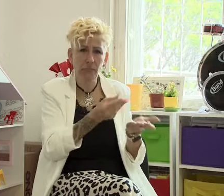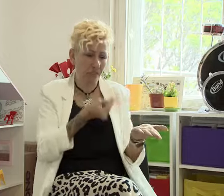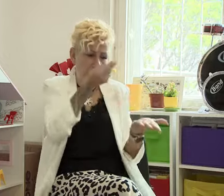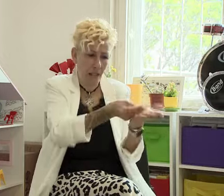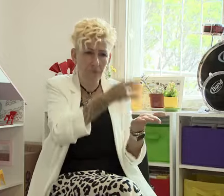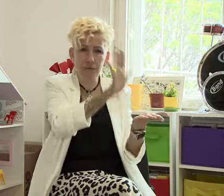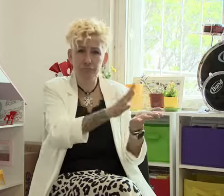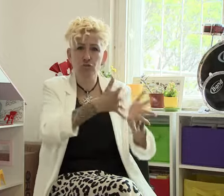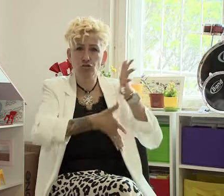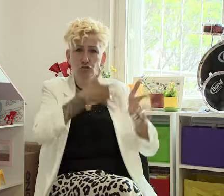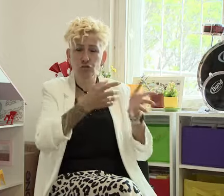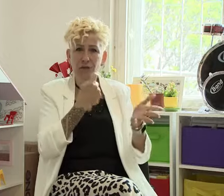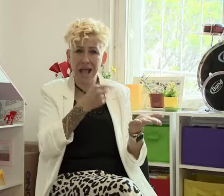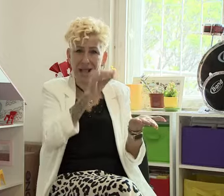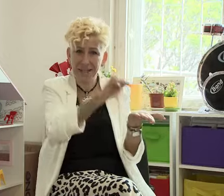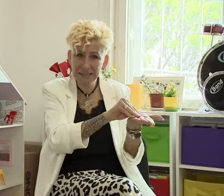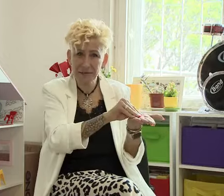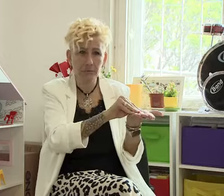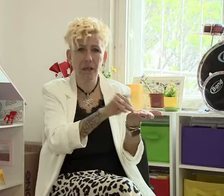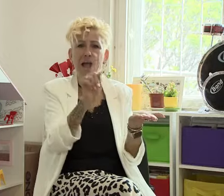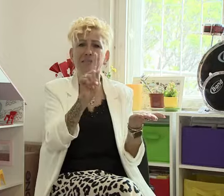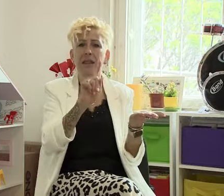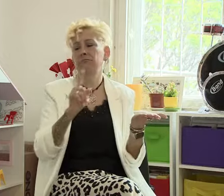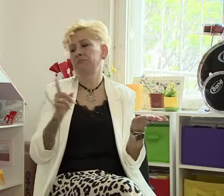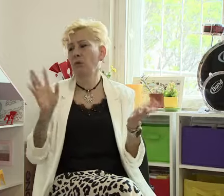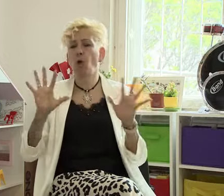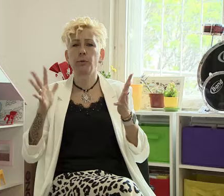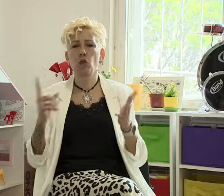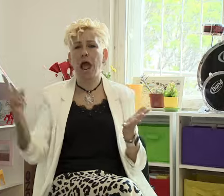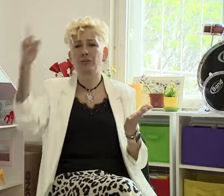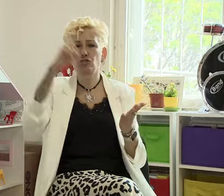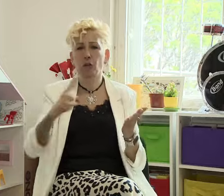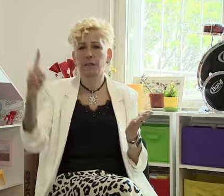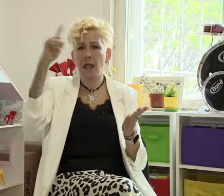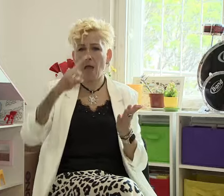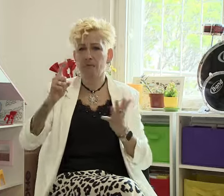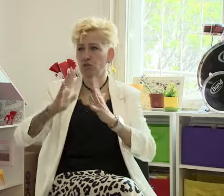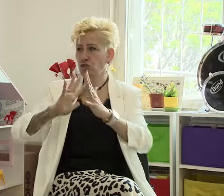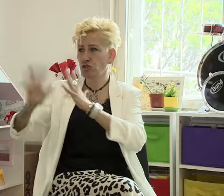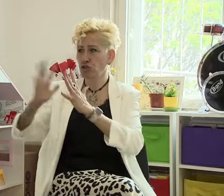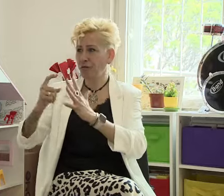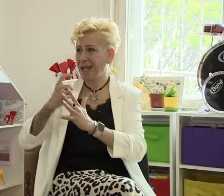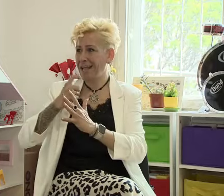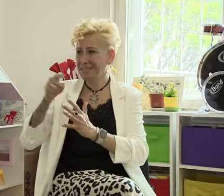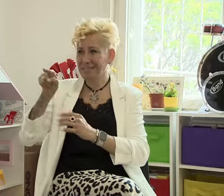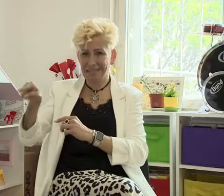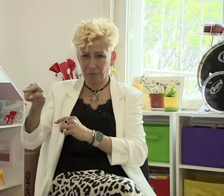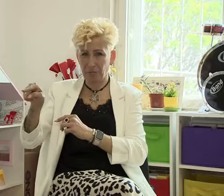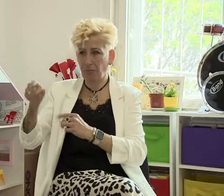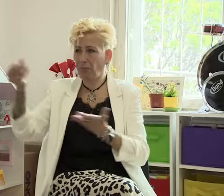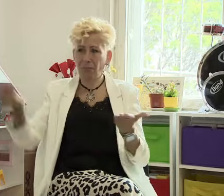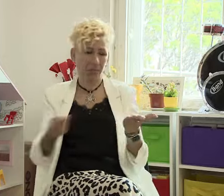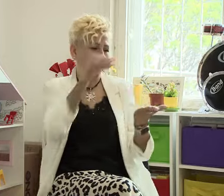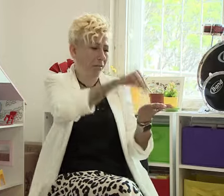Например, по предмета химия. Всичко се обяснява с жест, а не суха теория и писмено,